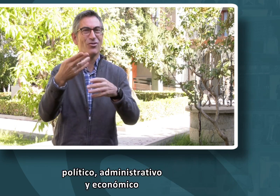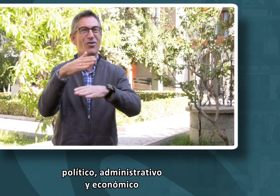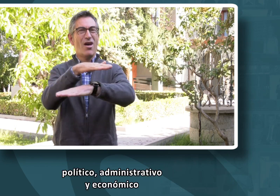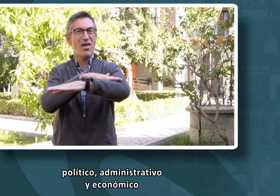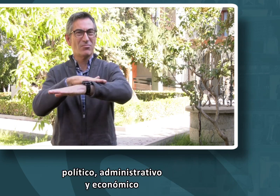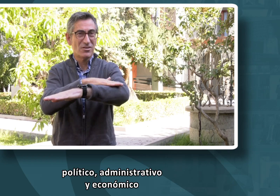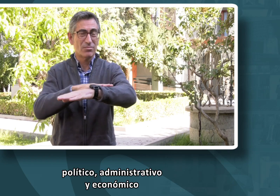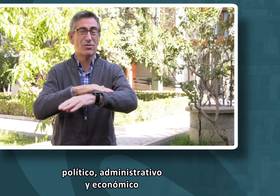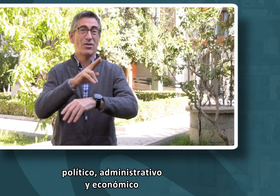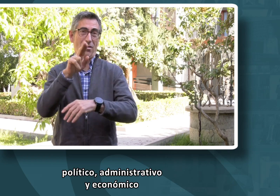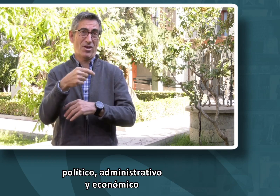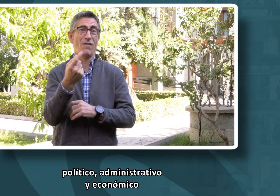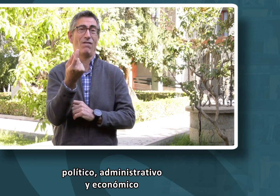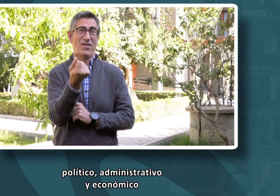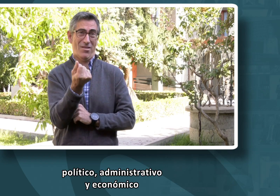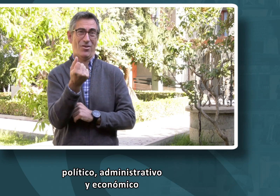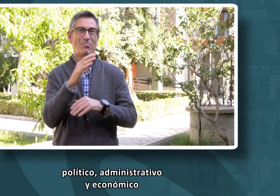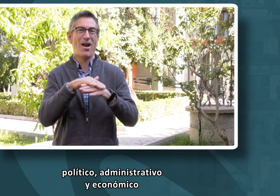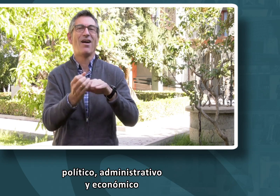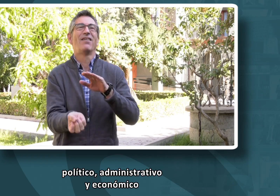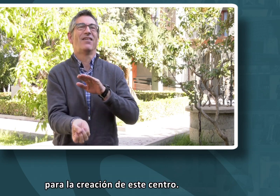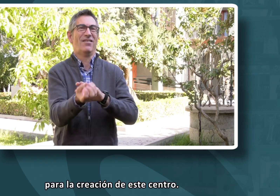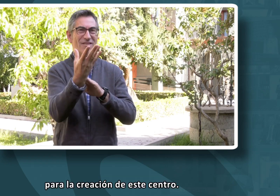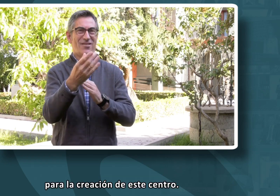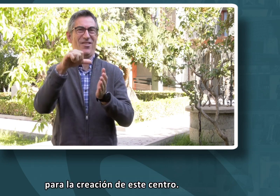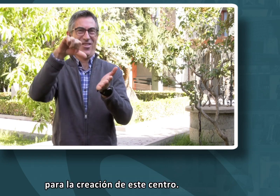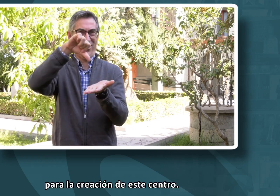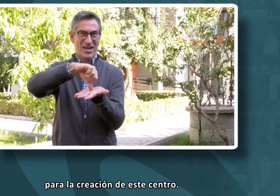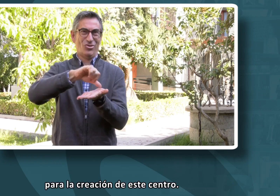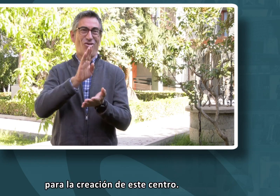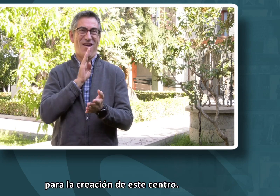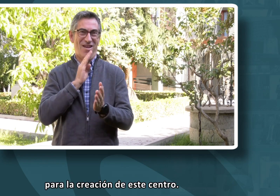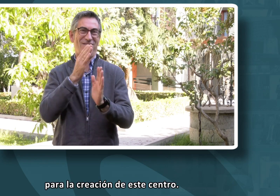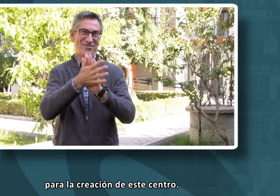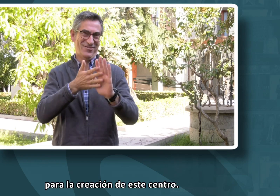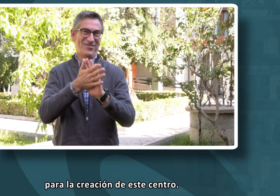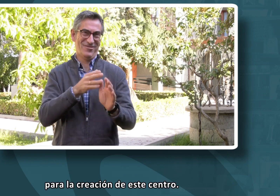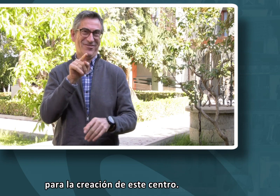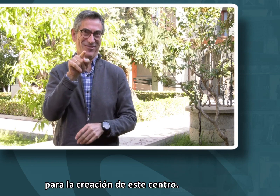político, administrativo y económico para la creación de este centro.